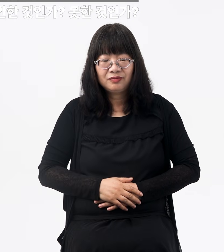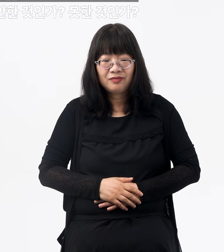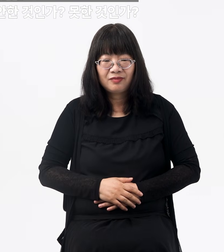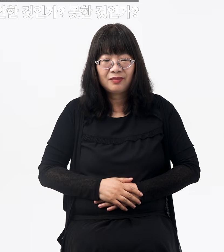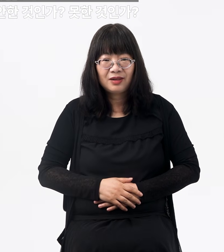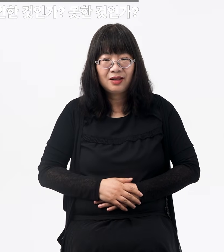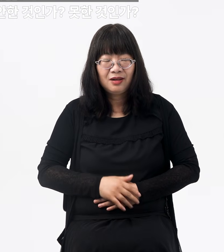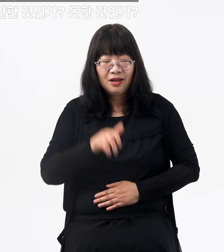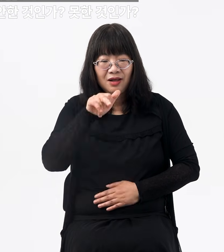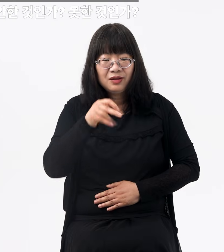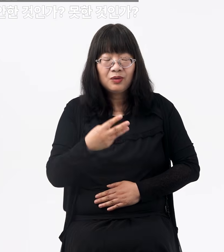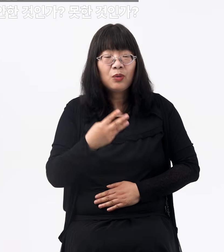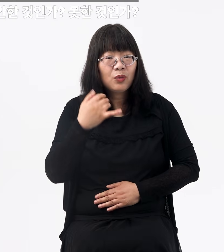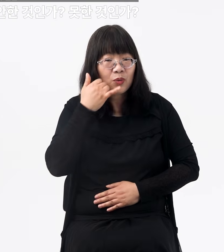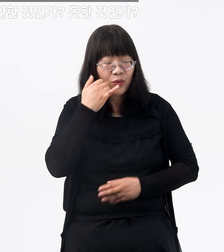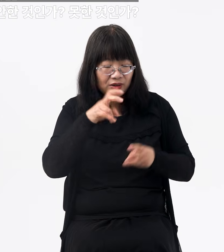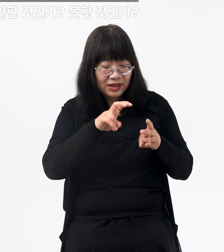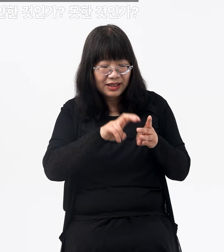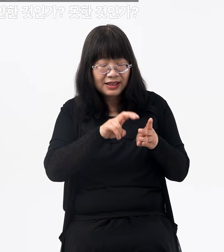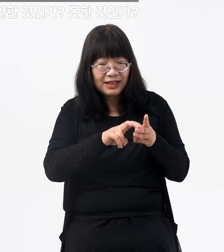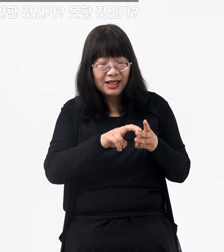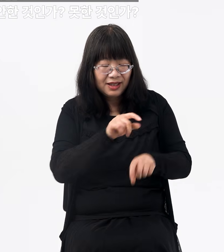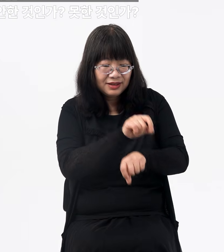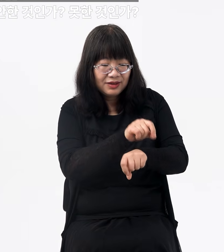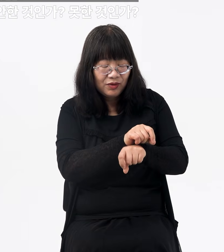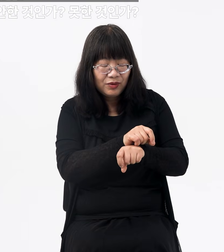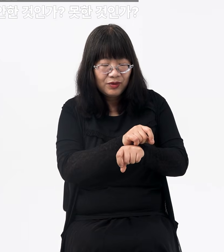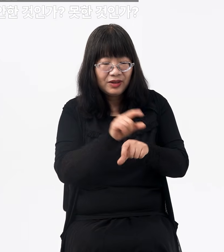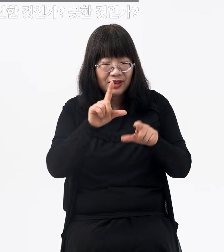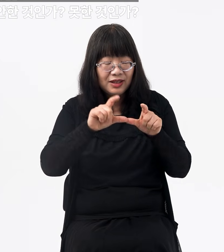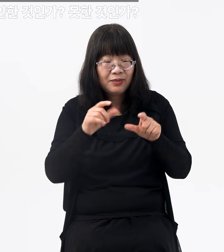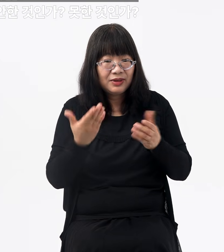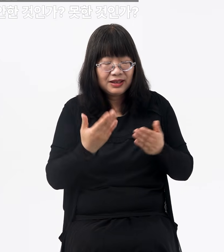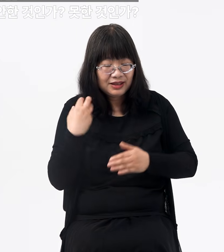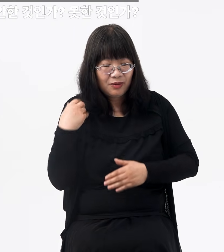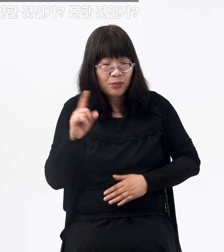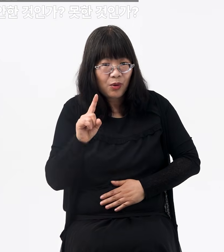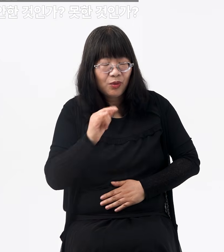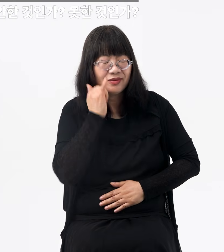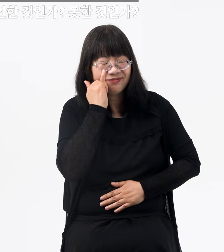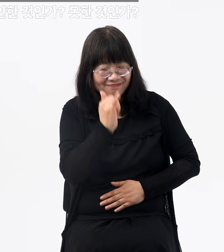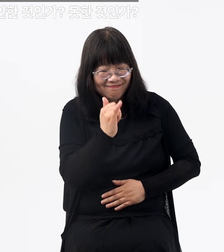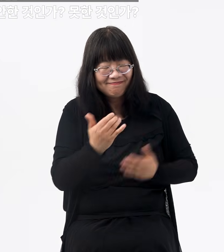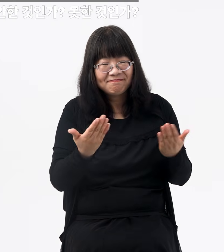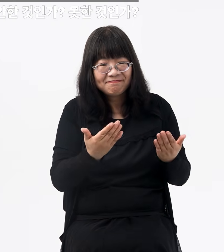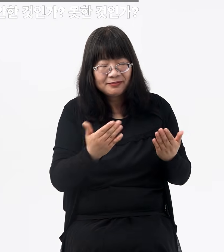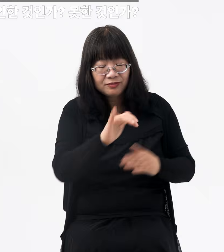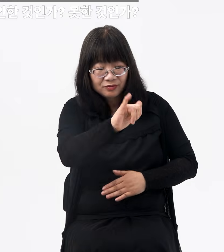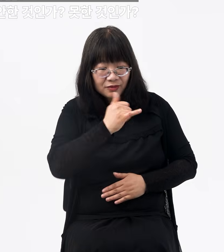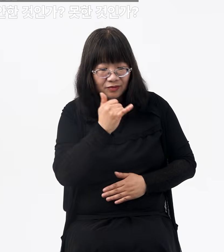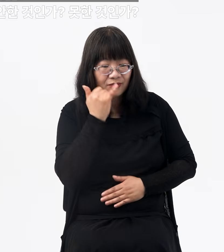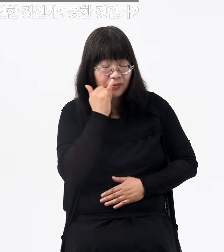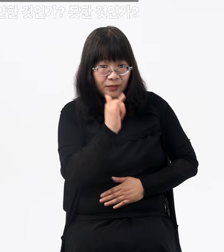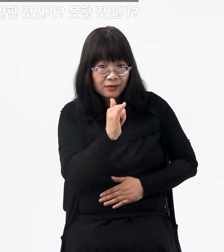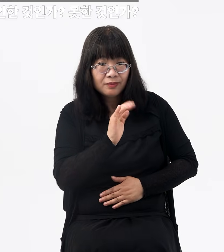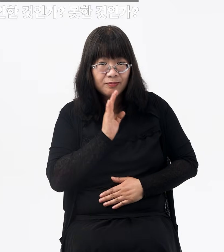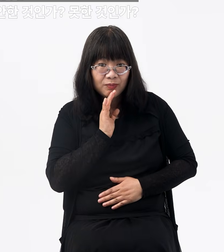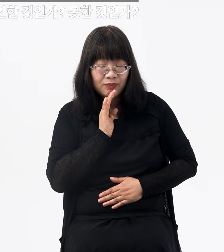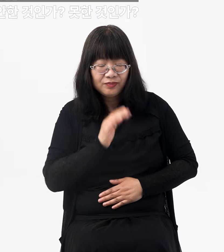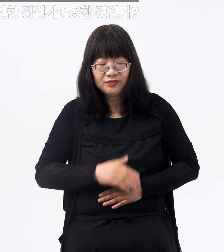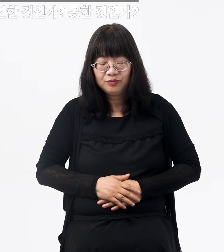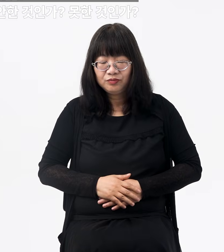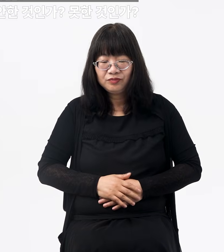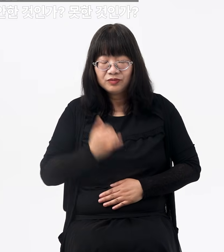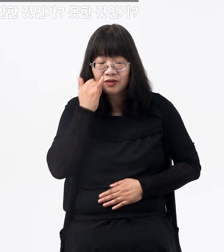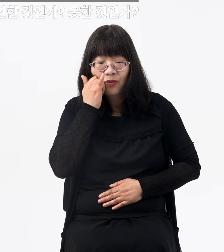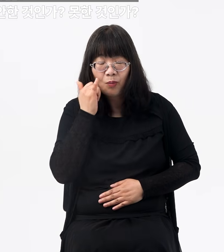콜센터 직원 주로 하는 일 전화하는 일 아니에요. 전화를 받기도 하고 전화를 하기도 할 텐데, 그래서 전화